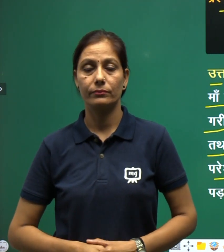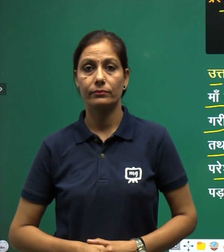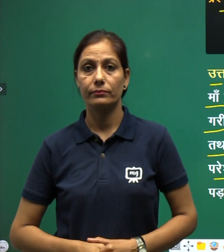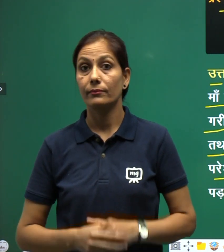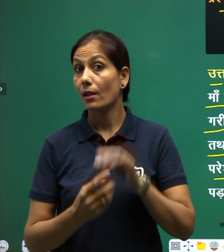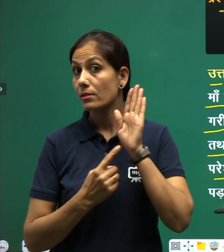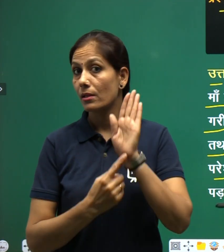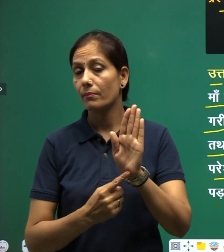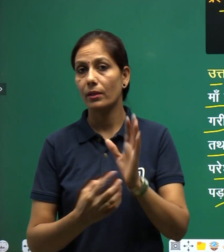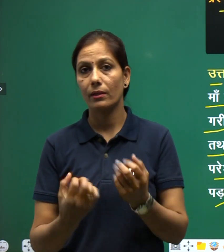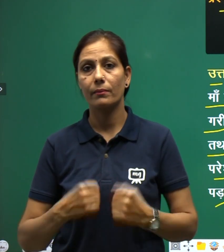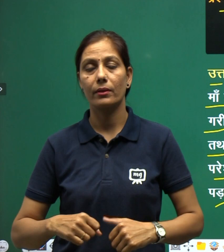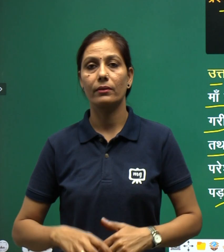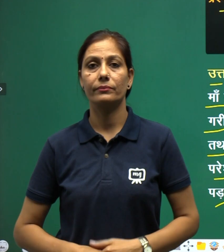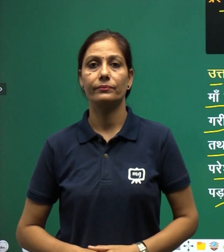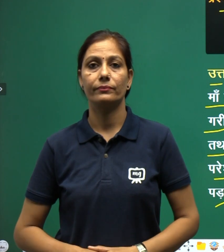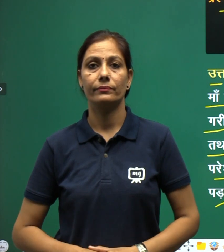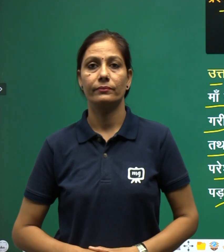सामना करना पड़ा।